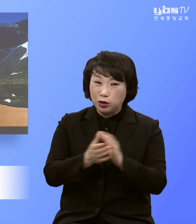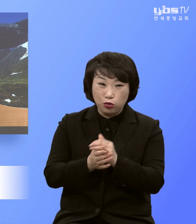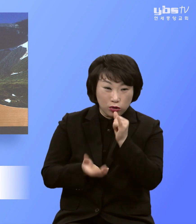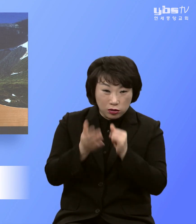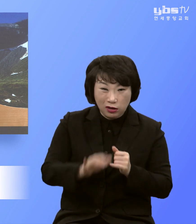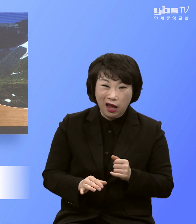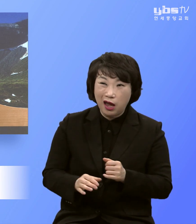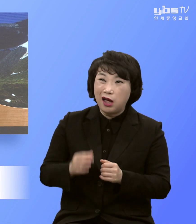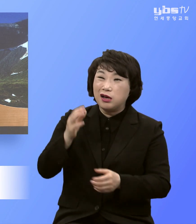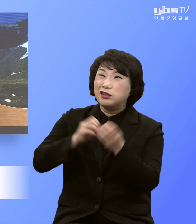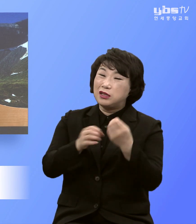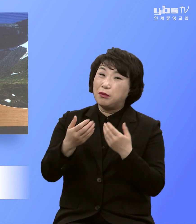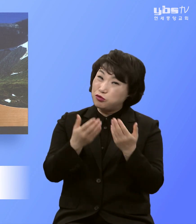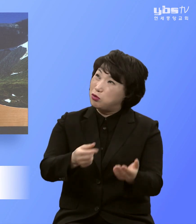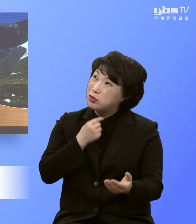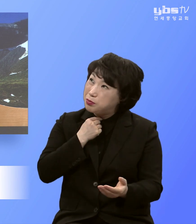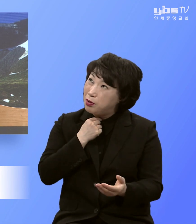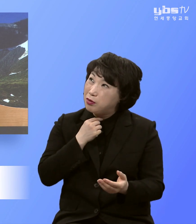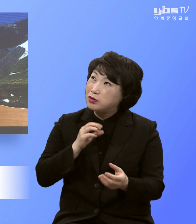주고 말라면 마소.